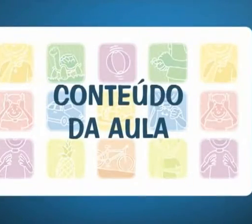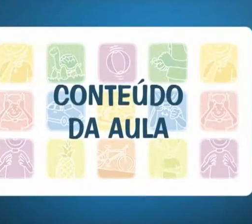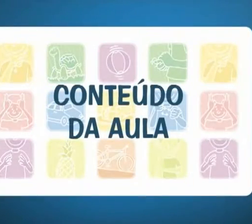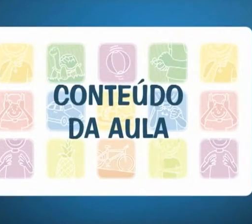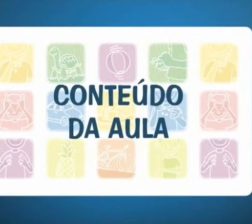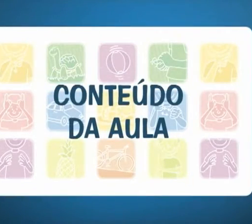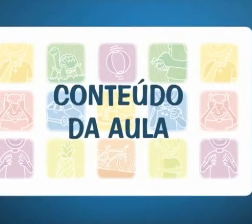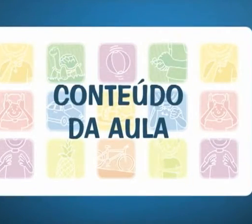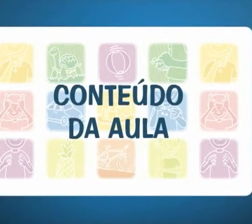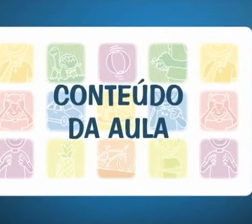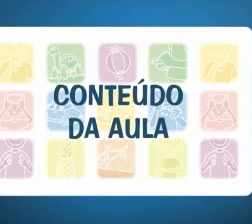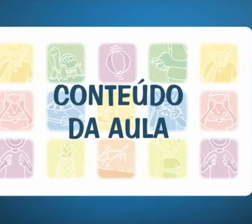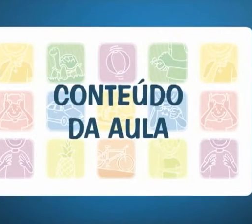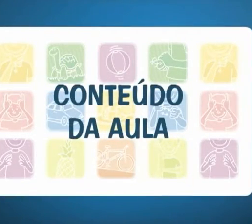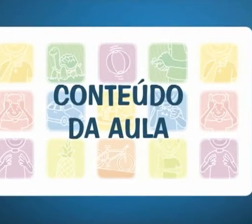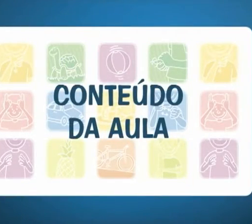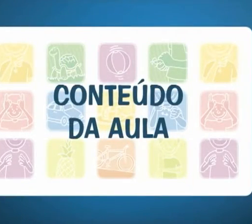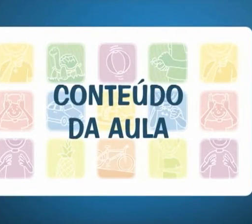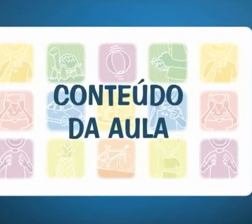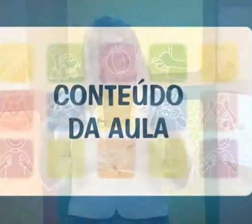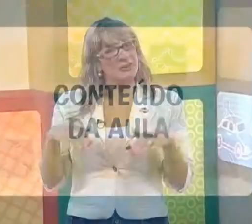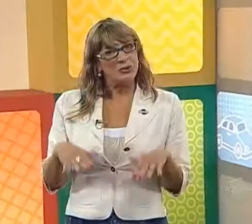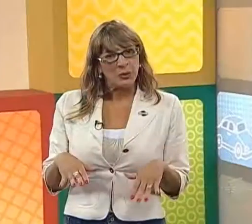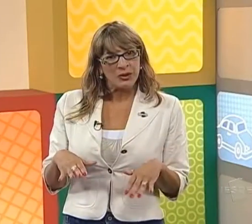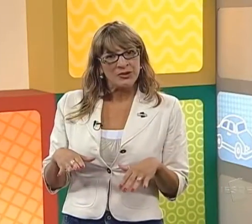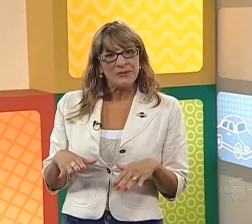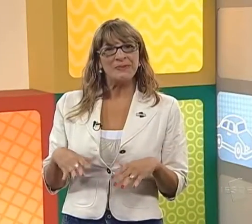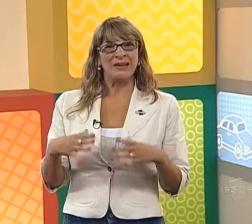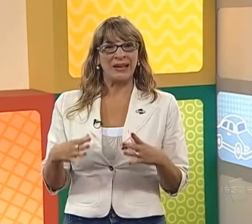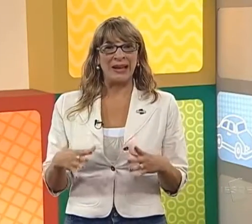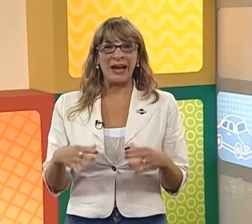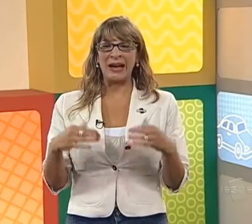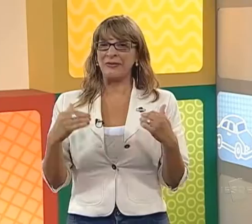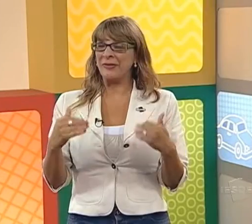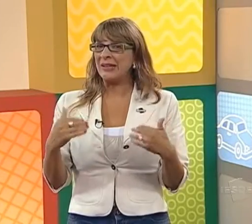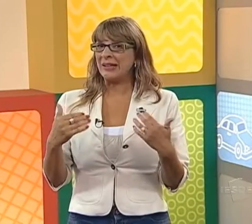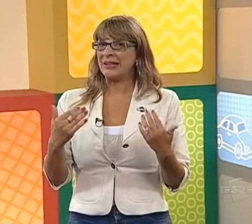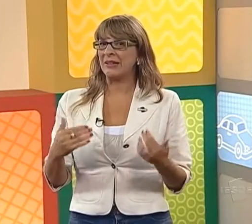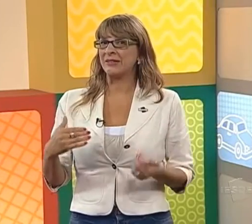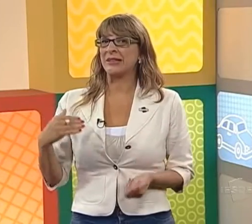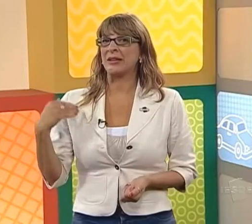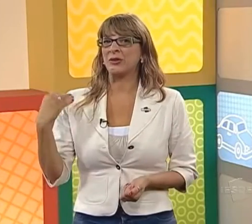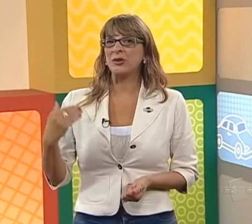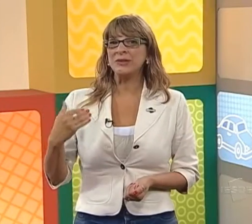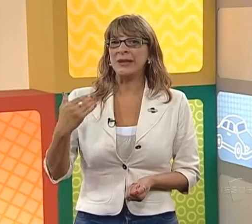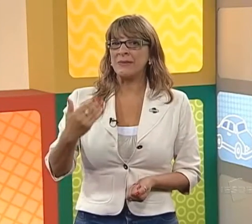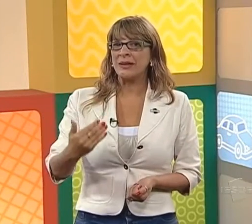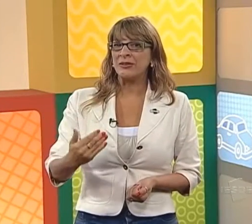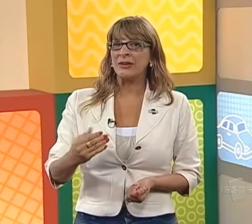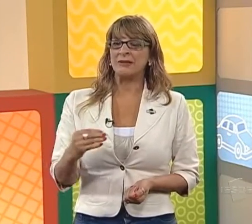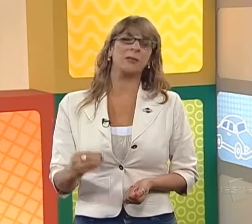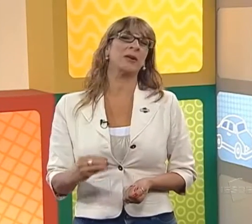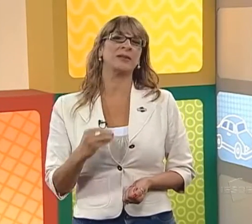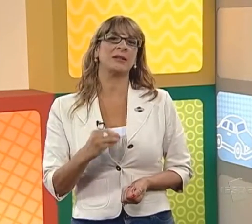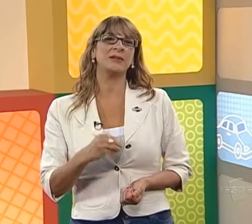Conteúdo da aula. Na aula de hoje, a finalidade será justamente a exploração